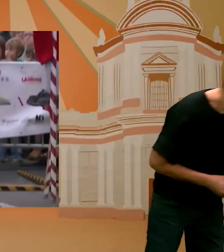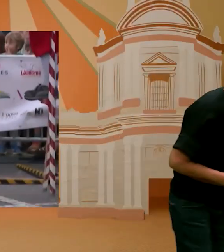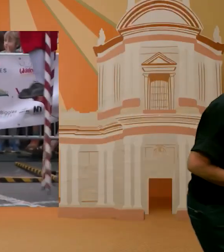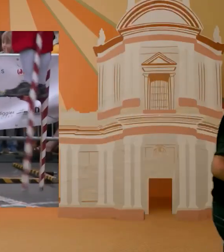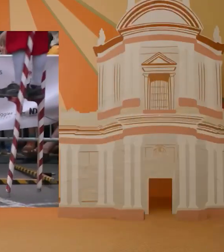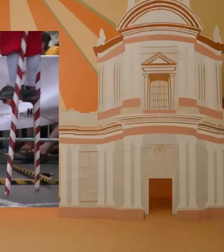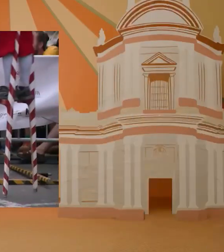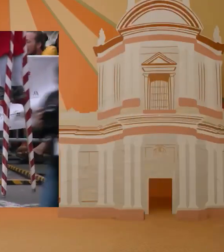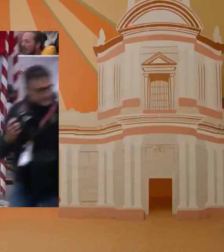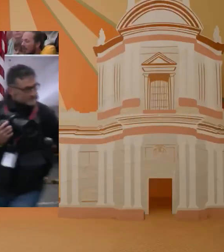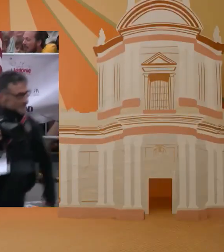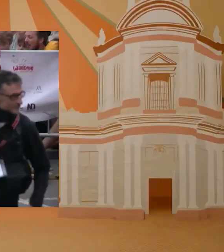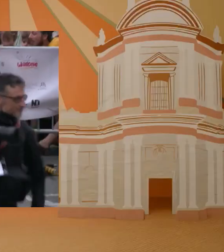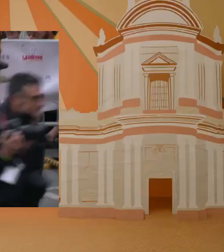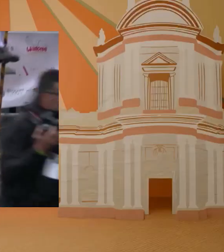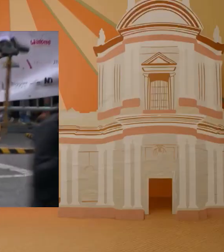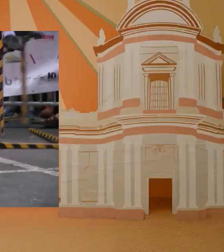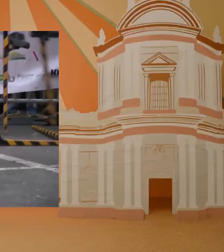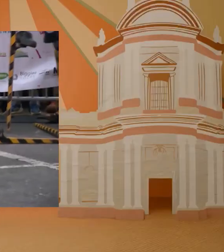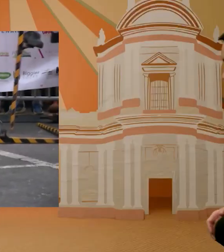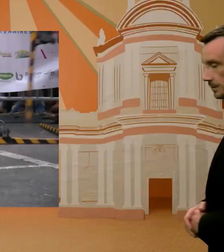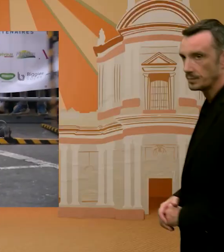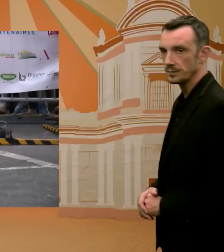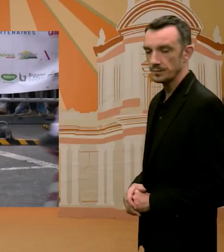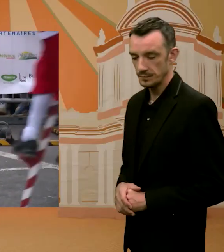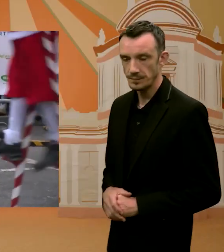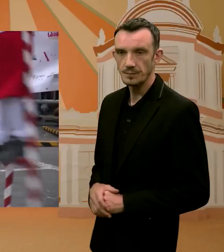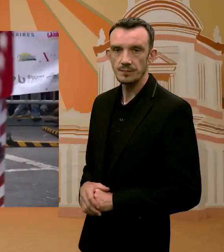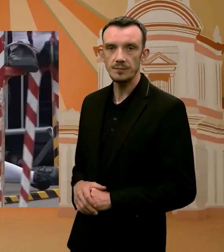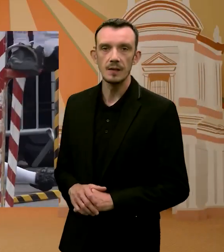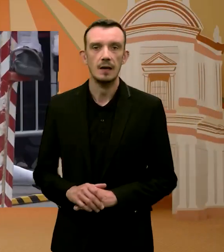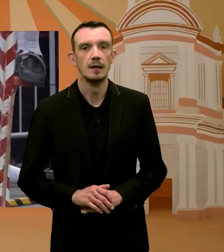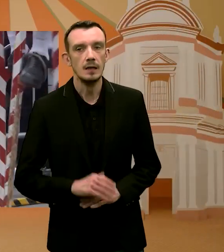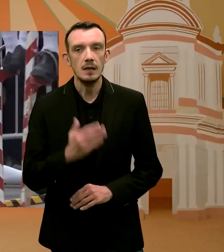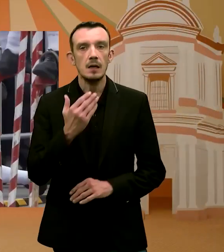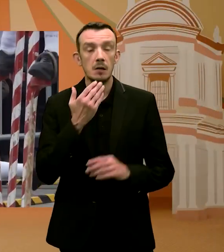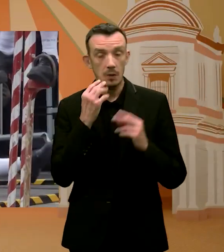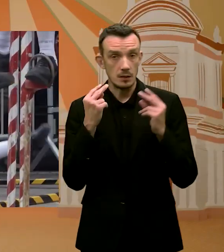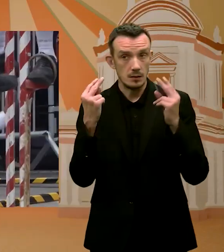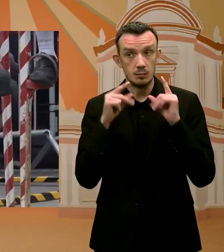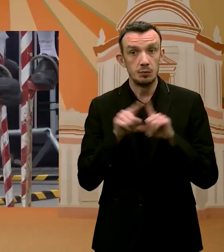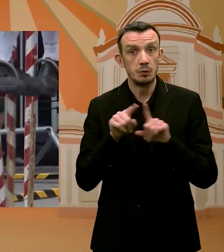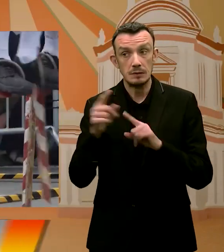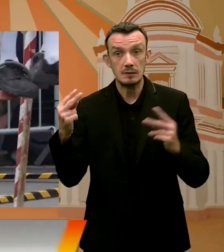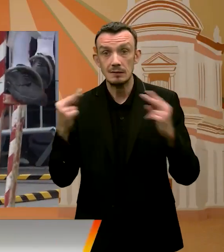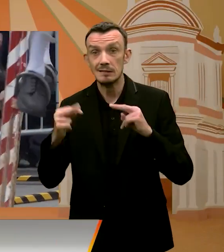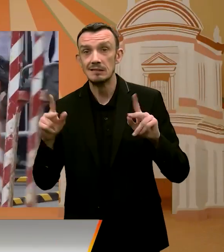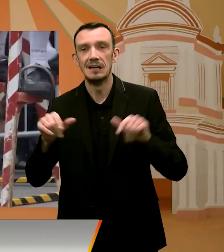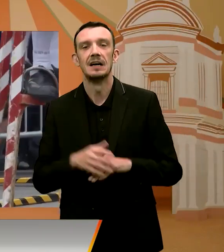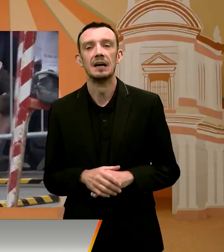Merci de nous suivre et d'être là. Benjamin, l'occasion de la joute du combat, c'est aussi de